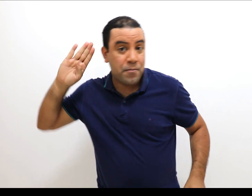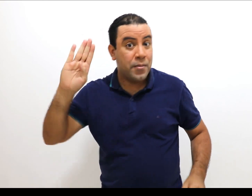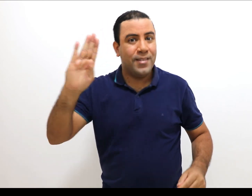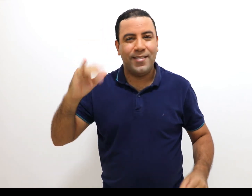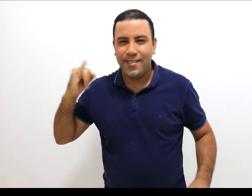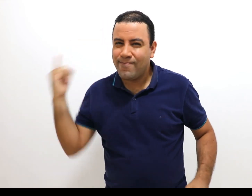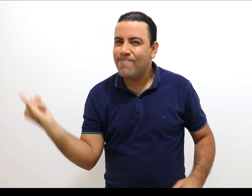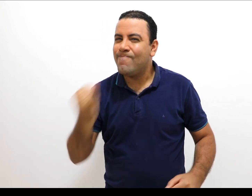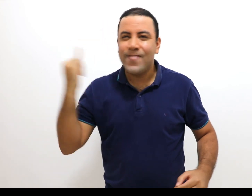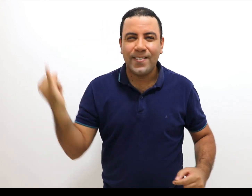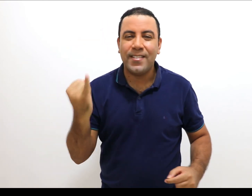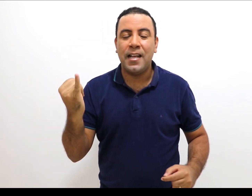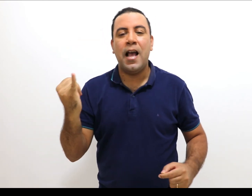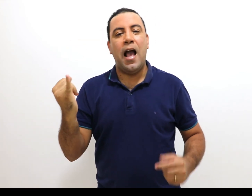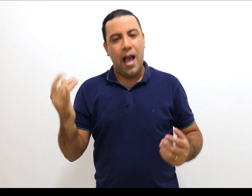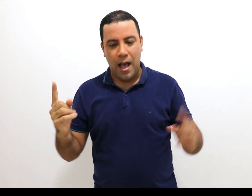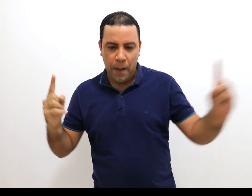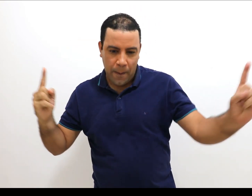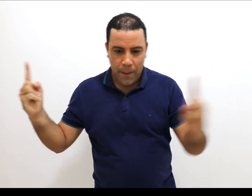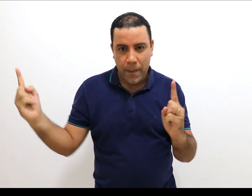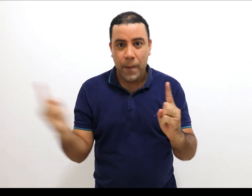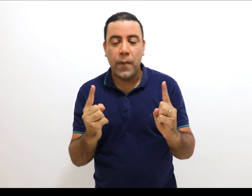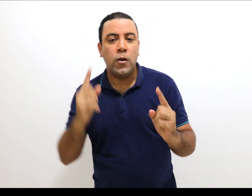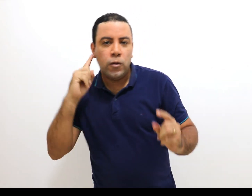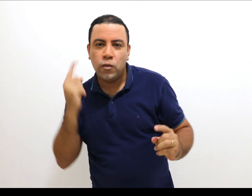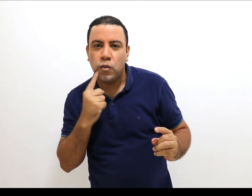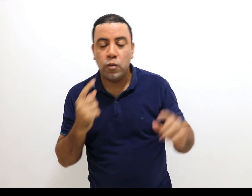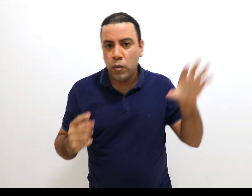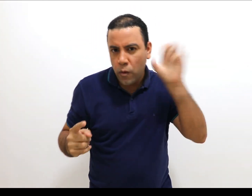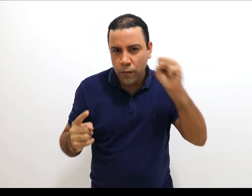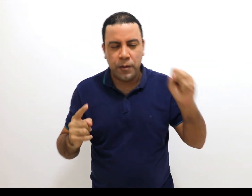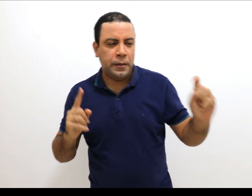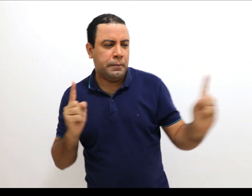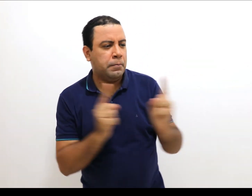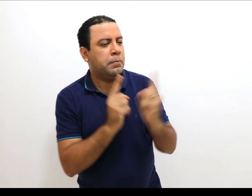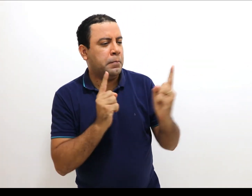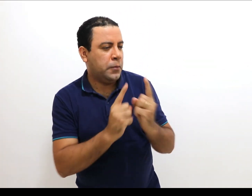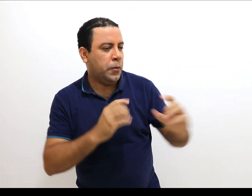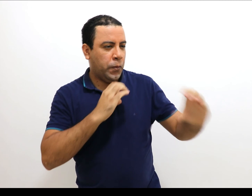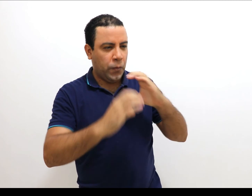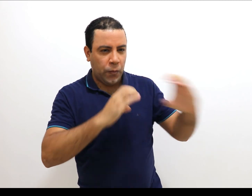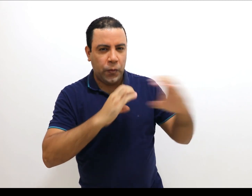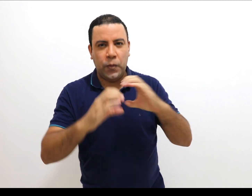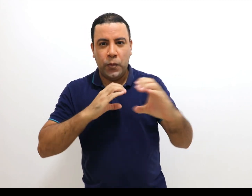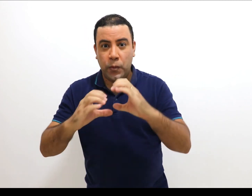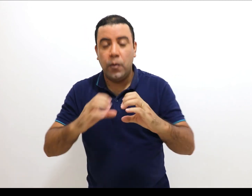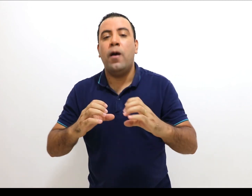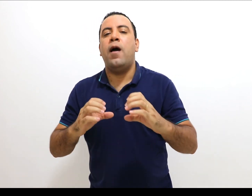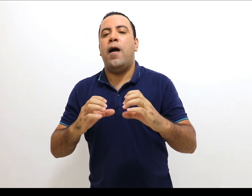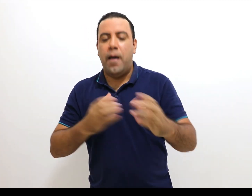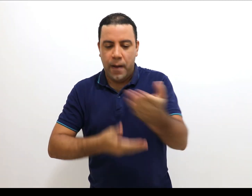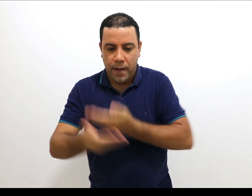a aproximação através da comunicação entre surdos e ouvintes.